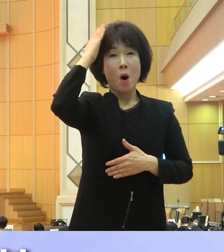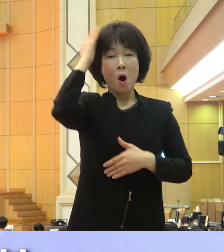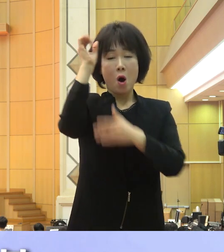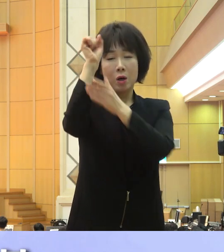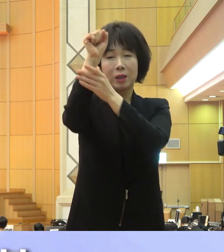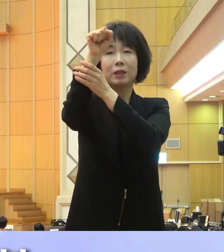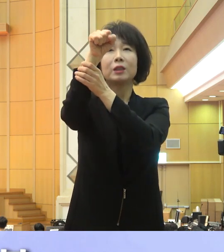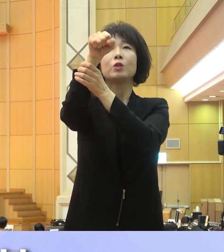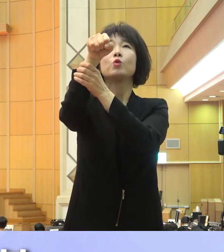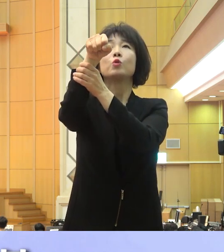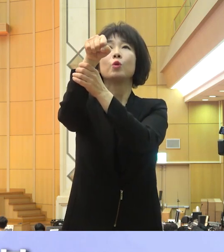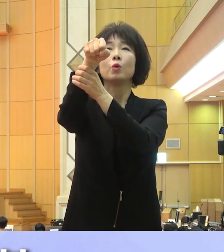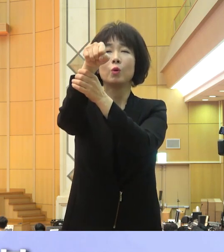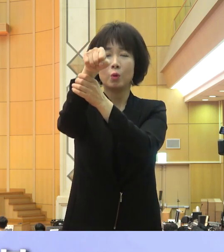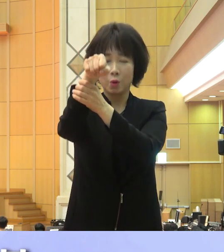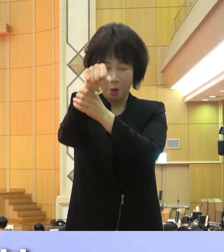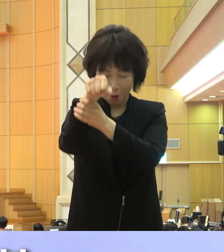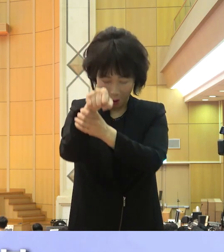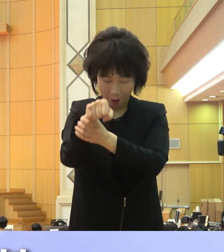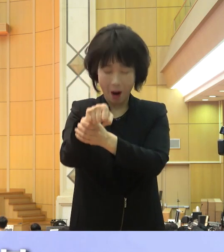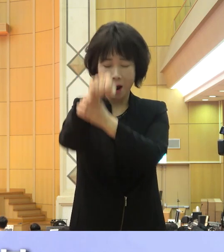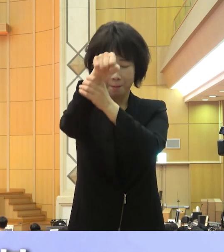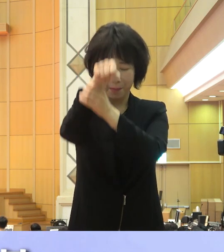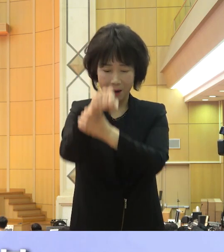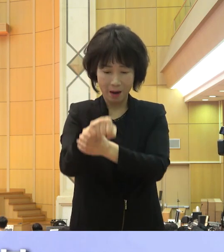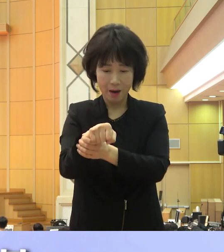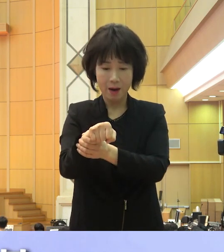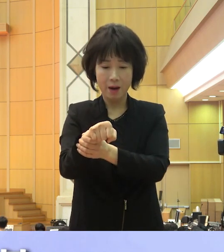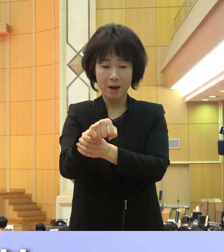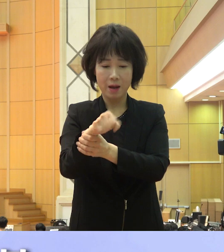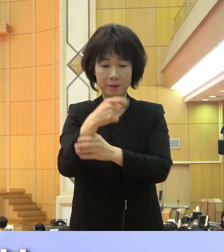내 머리